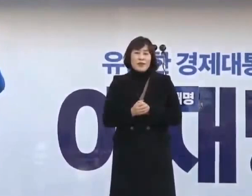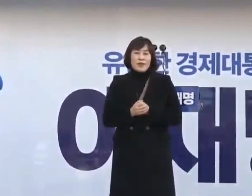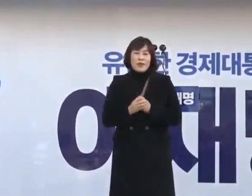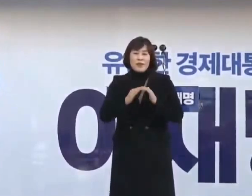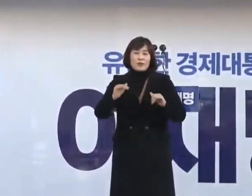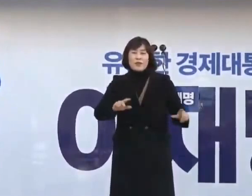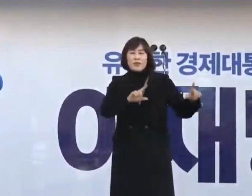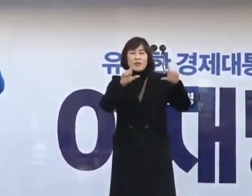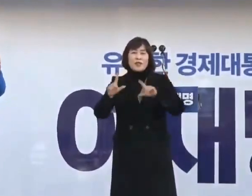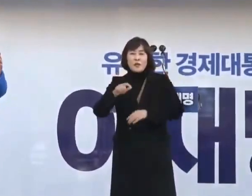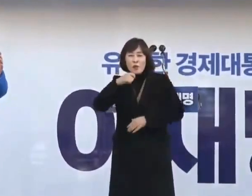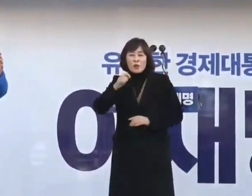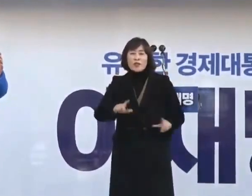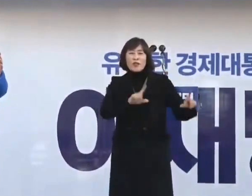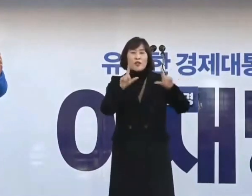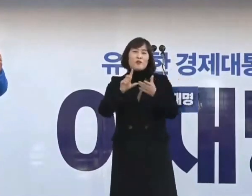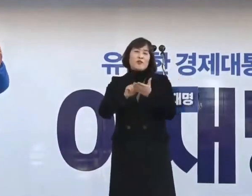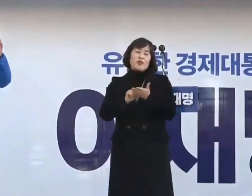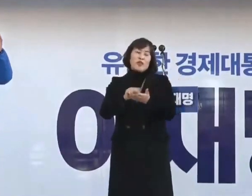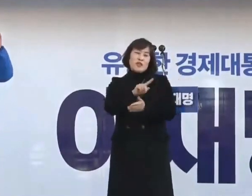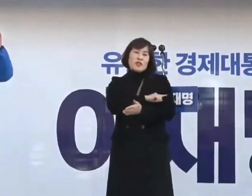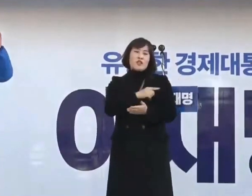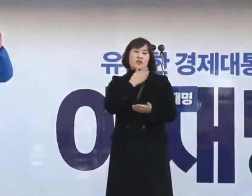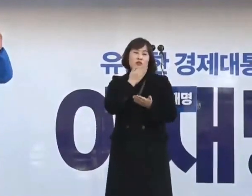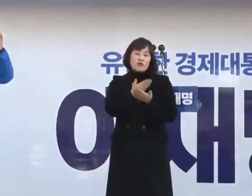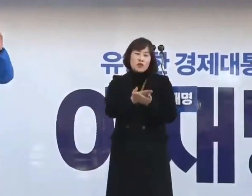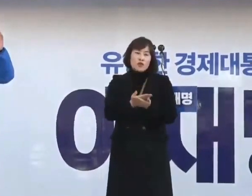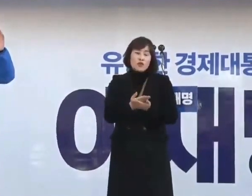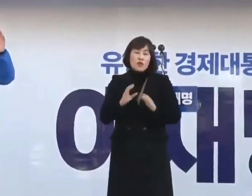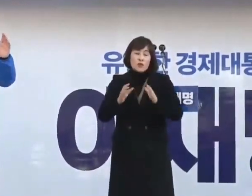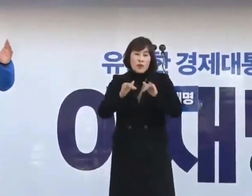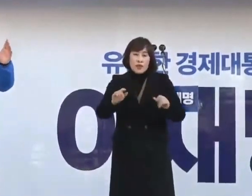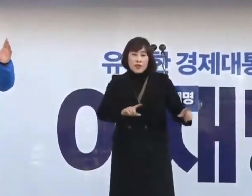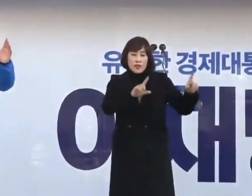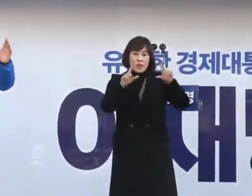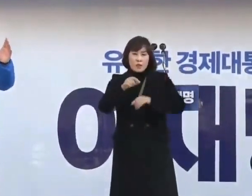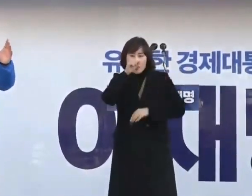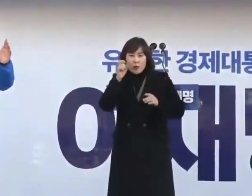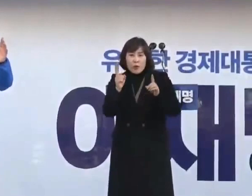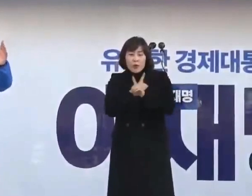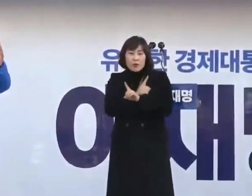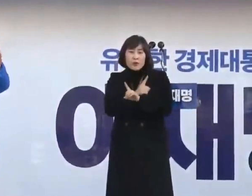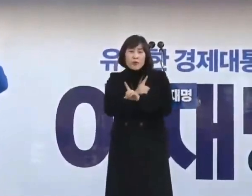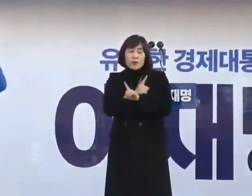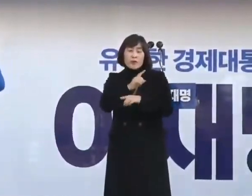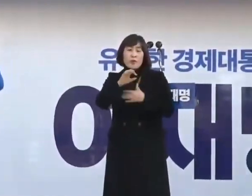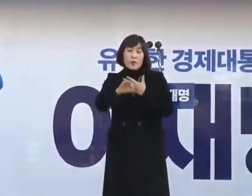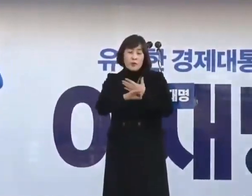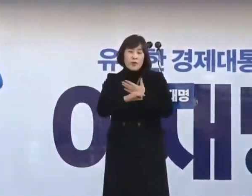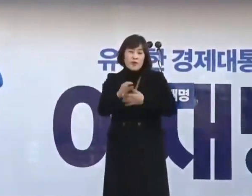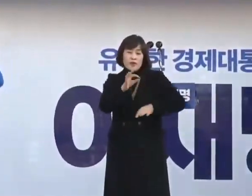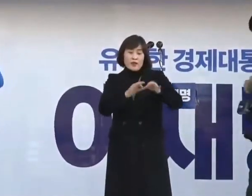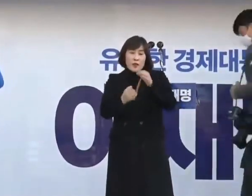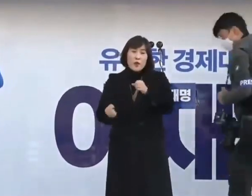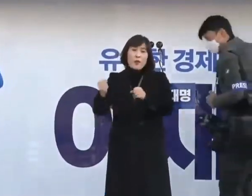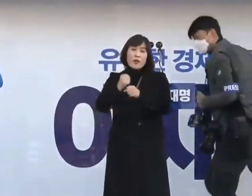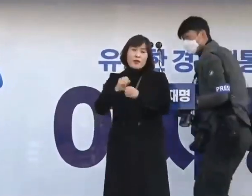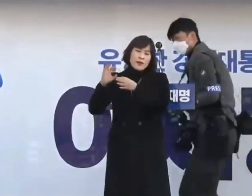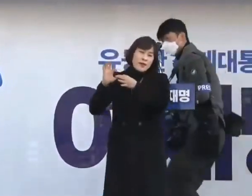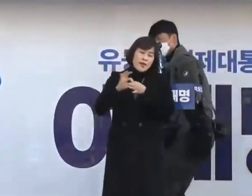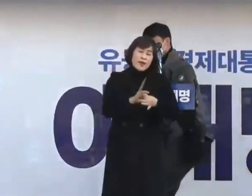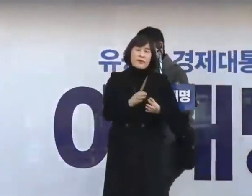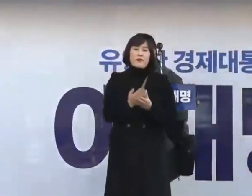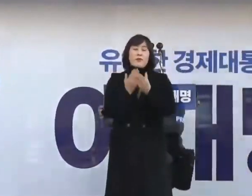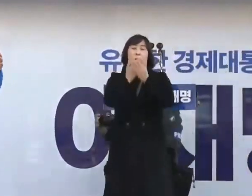민생만큼 중요한 게 또 어디 있겠습니까? 국민의 삶을 개선할 수 있다면 경제를 회복해서 지속적으로